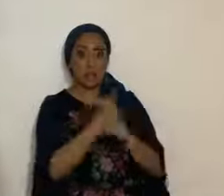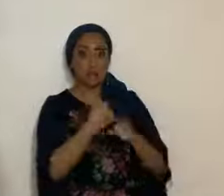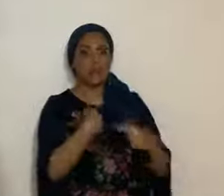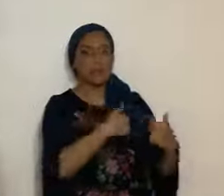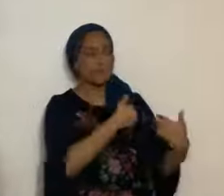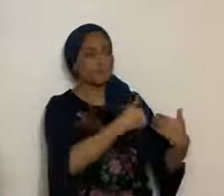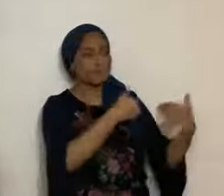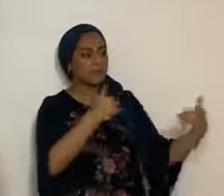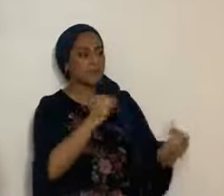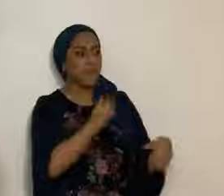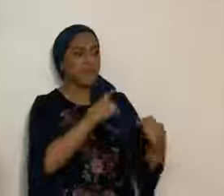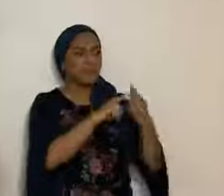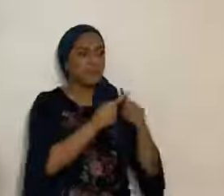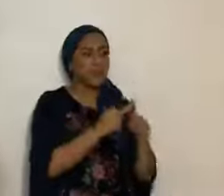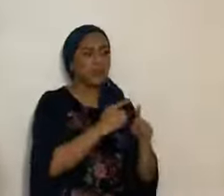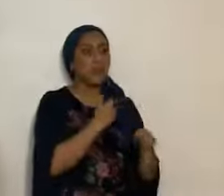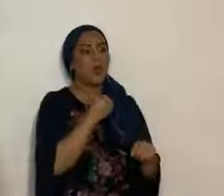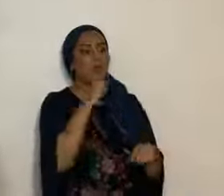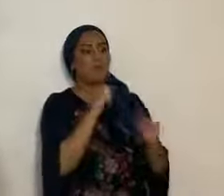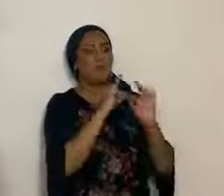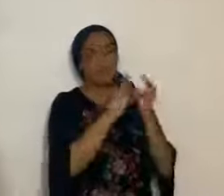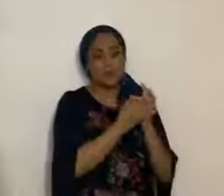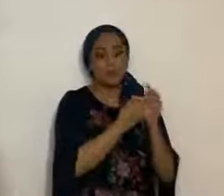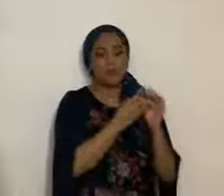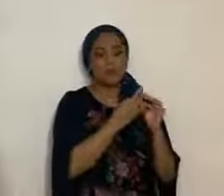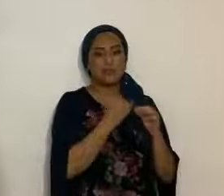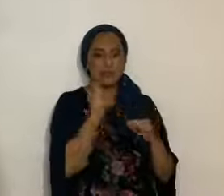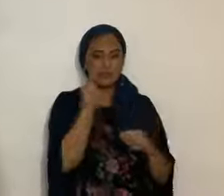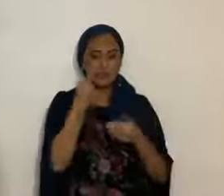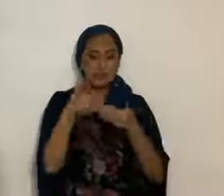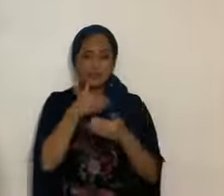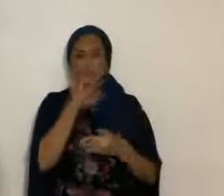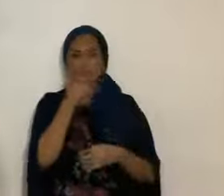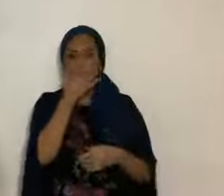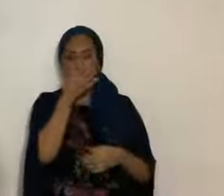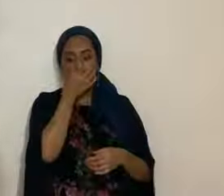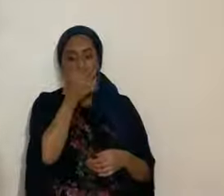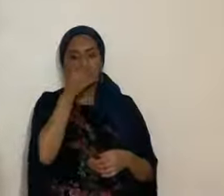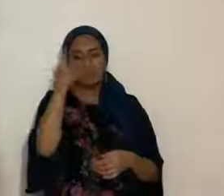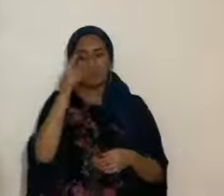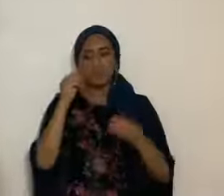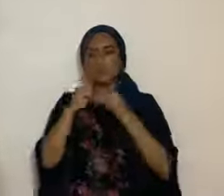nuestros amigos, familiares, como dije anteriormente, para identificarnos con el pueblo de Israel.